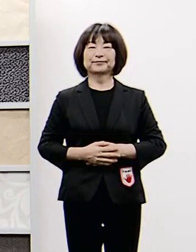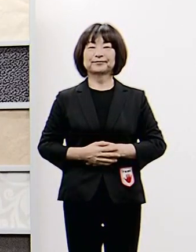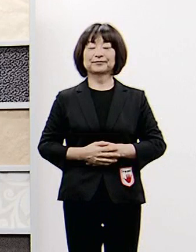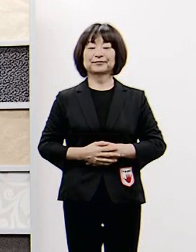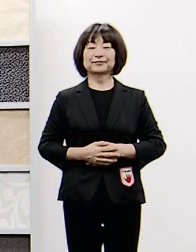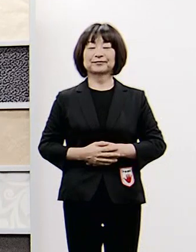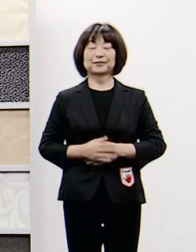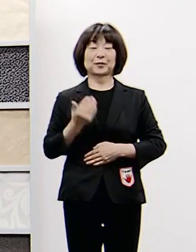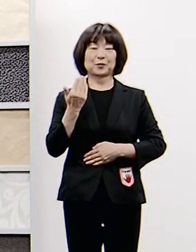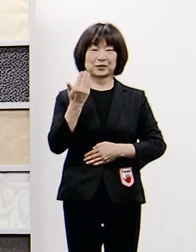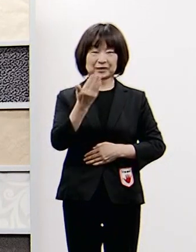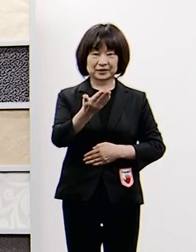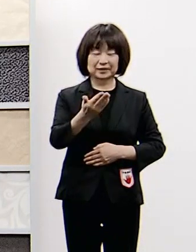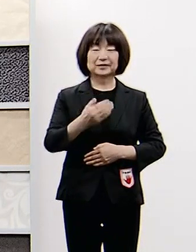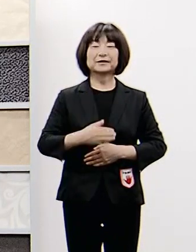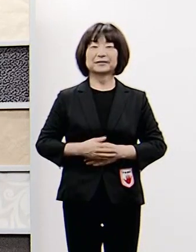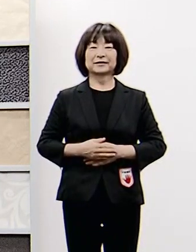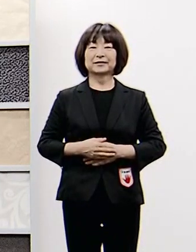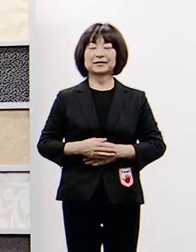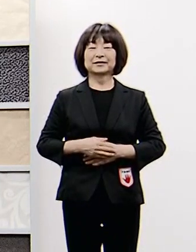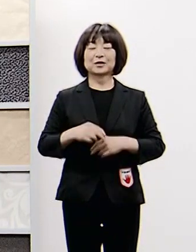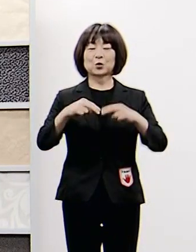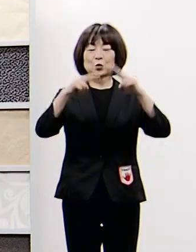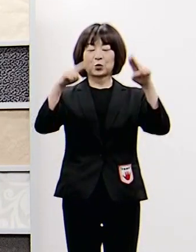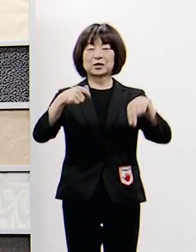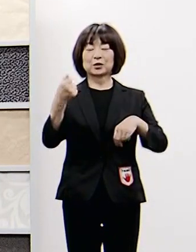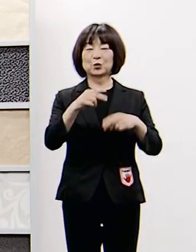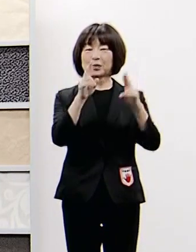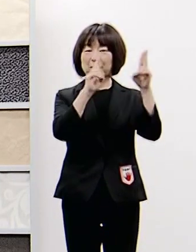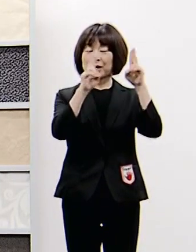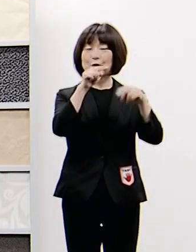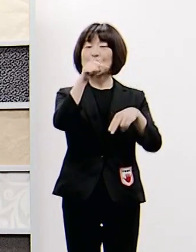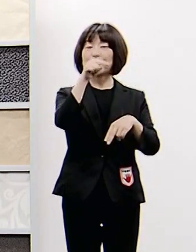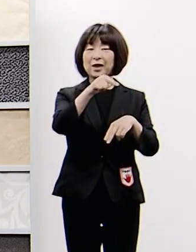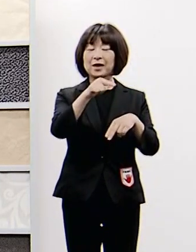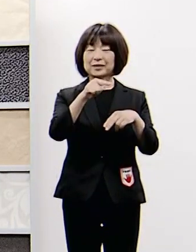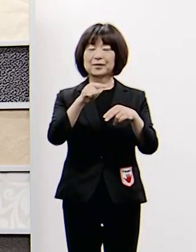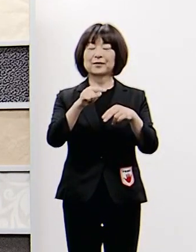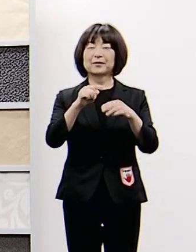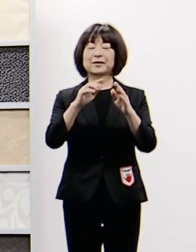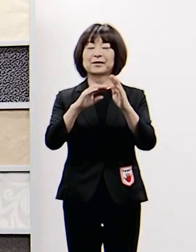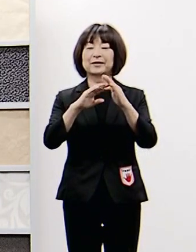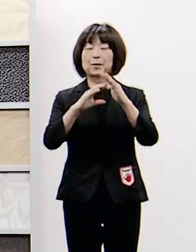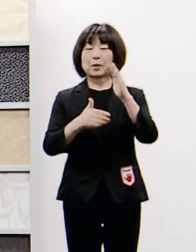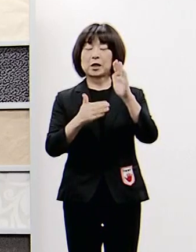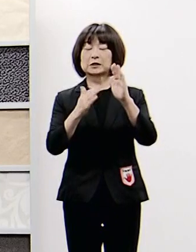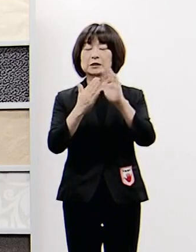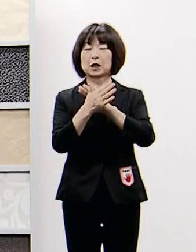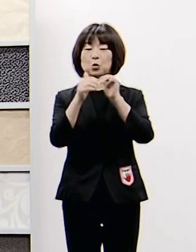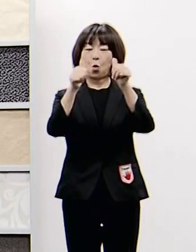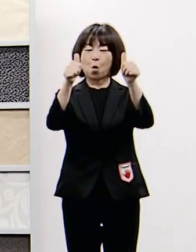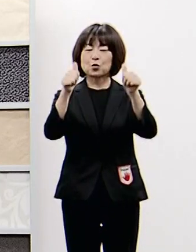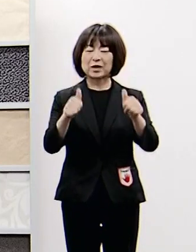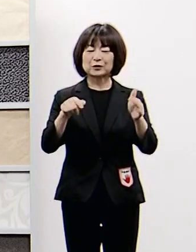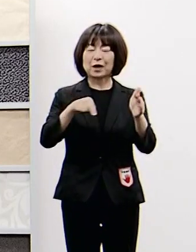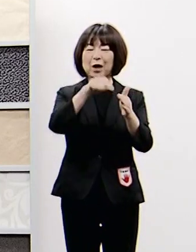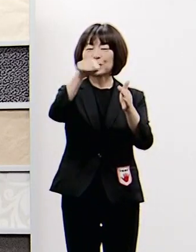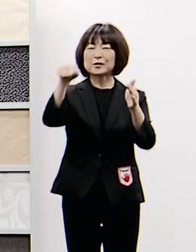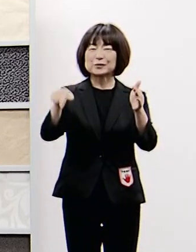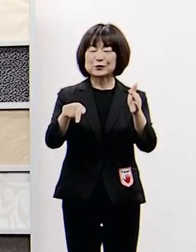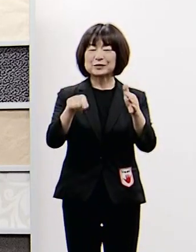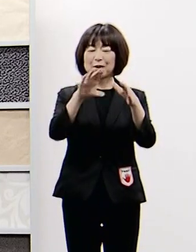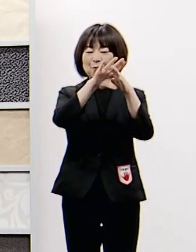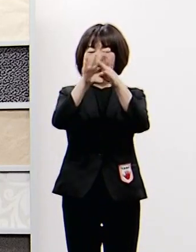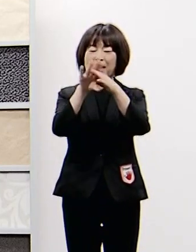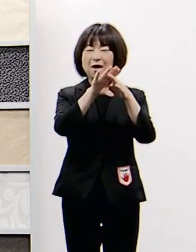けれども富士急さん側はですねあの県のホームページに記載されている内容について修正を求める主張するという